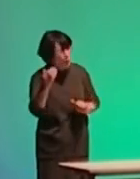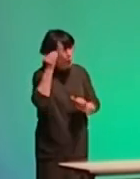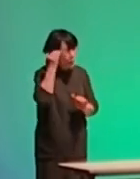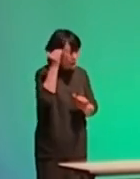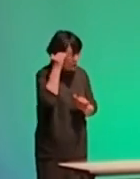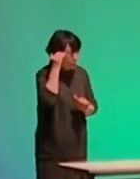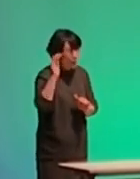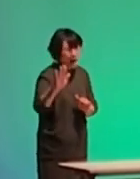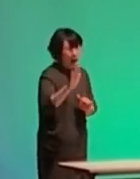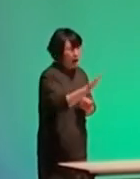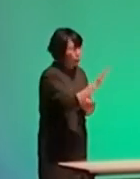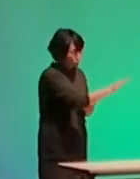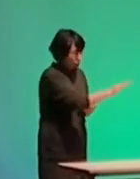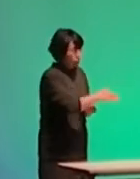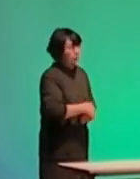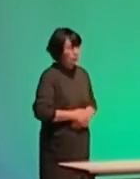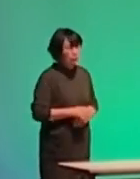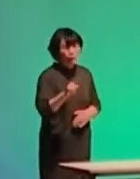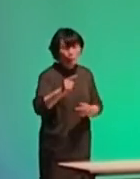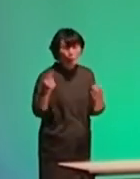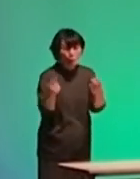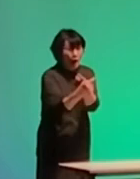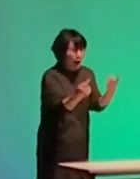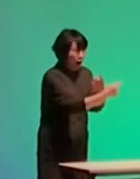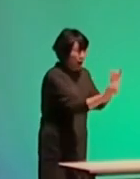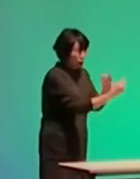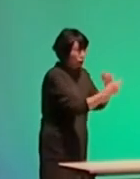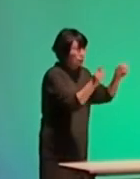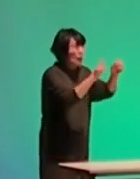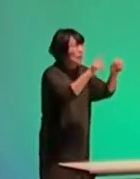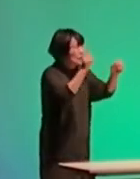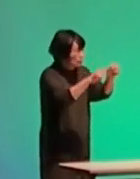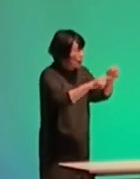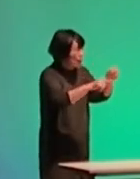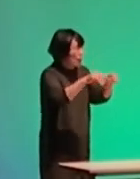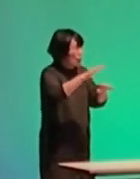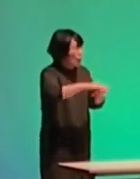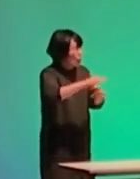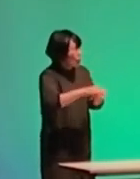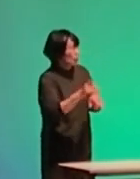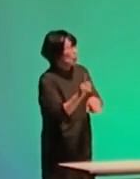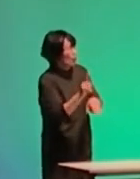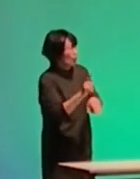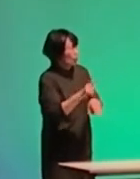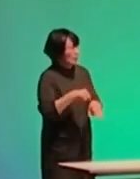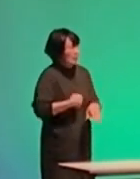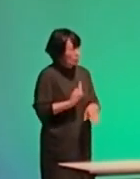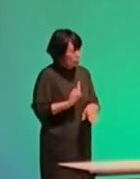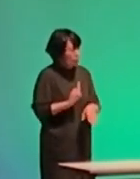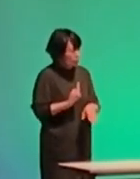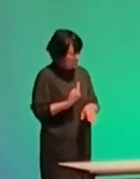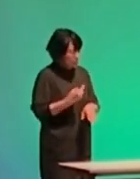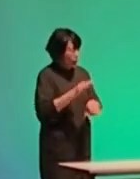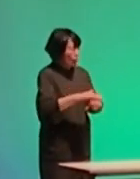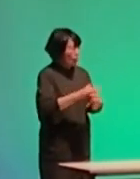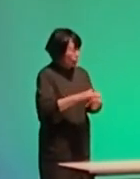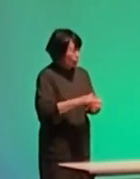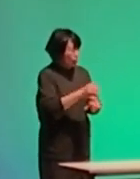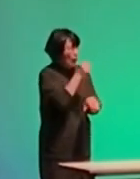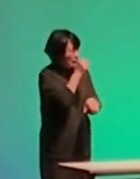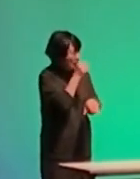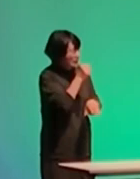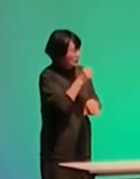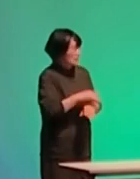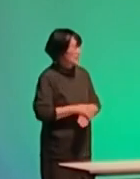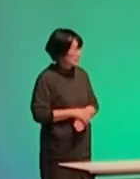ことがあるよってお話あったんですが、それを変えていくためにはどのようなことを 自分としたらできるとか、どのようにしたらいいとかっ